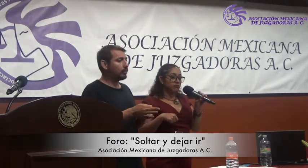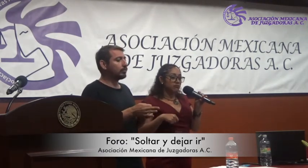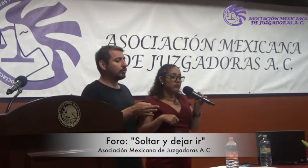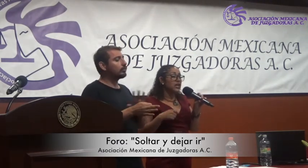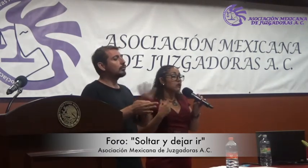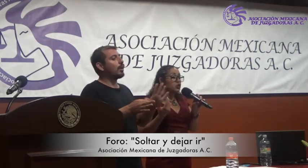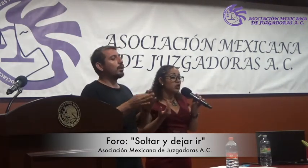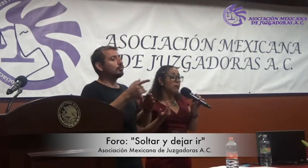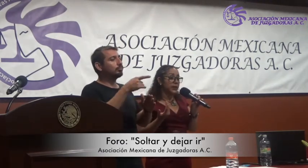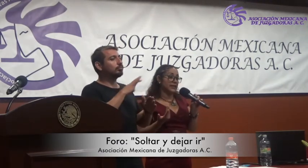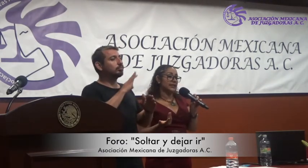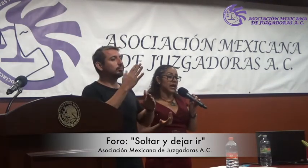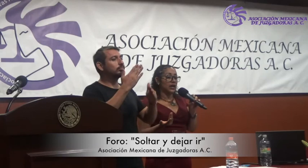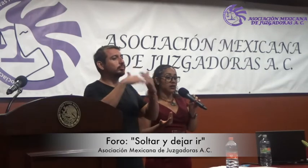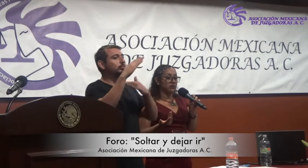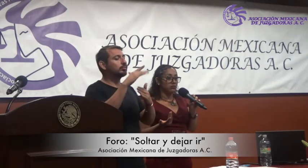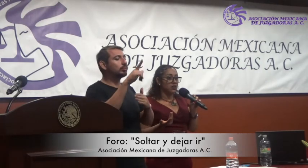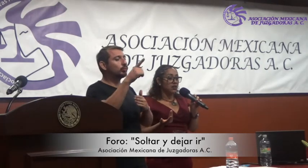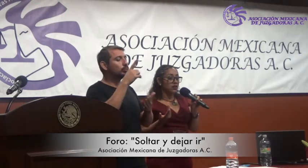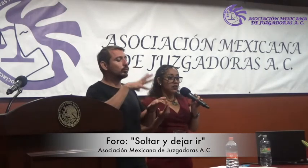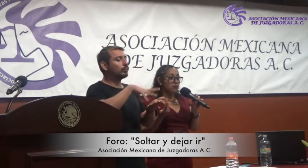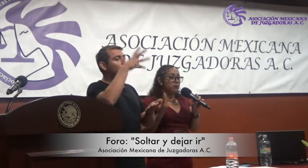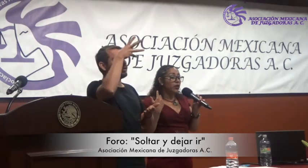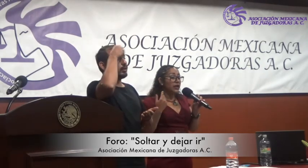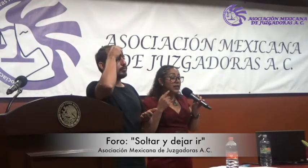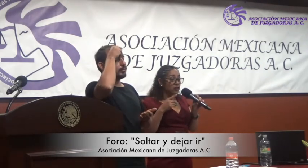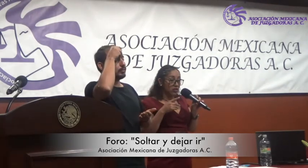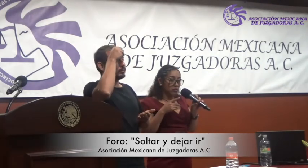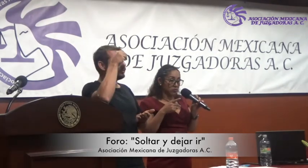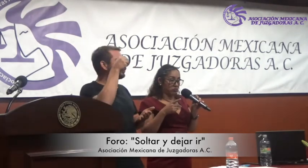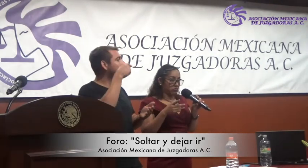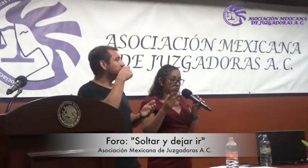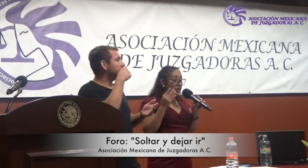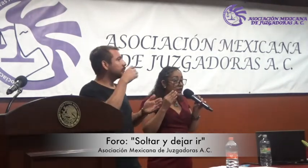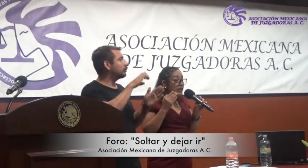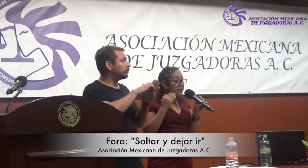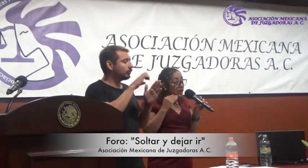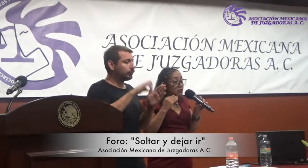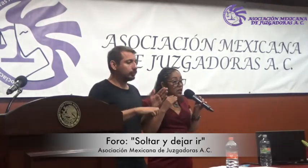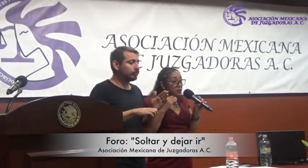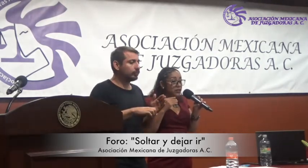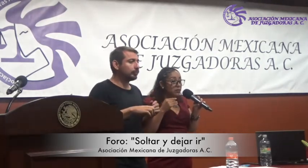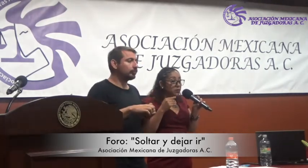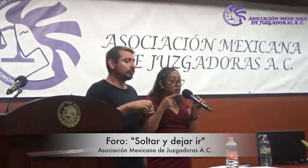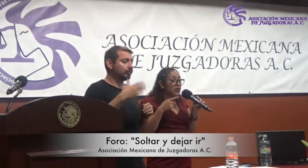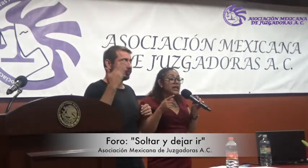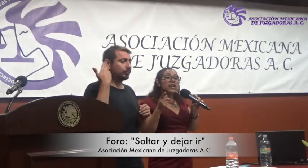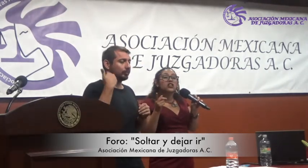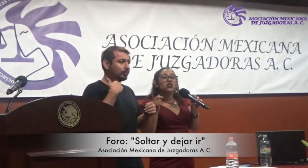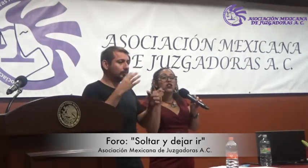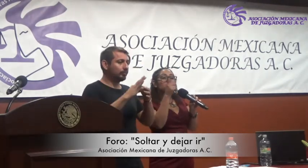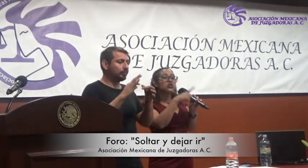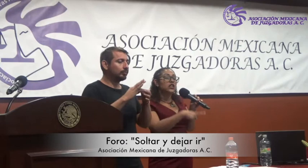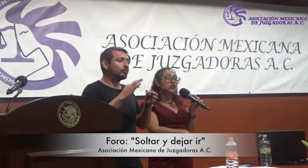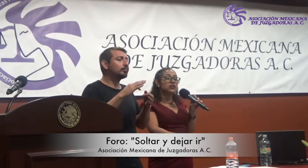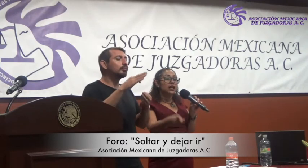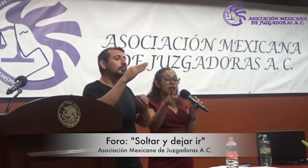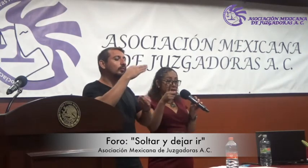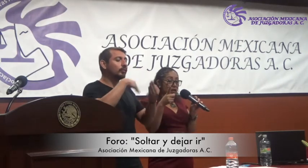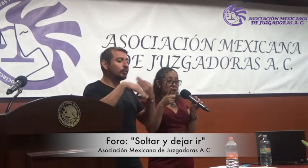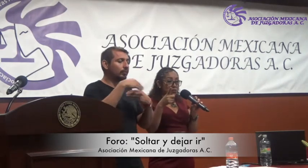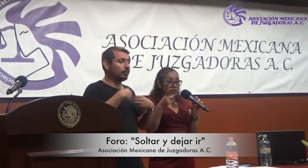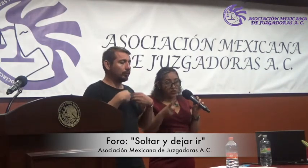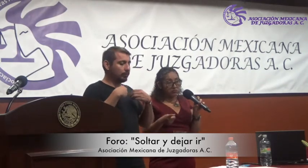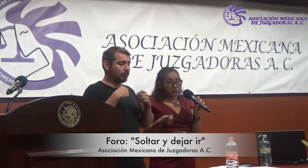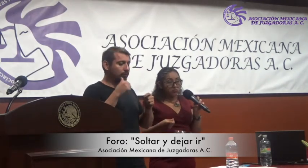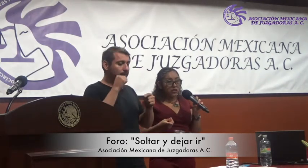ganancia, tenemos un aprendizaje. Porque recordemos que decíamos al principio que todo es un ciclo entre la